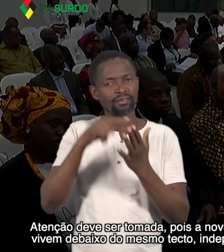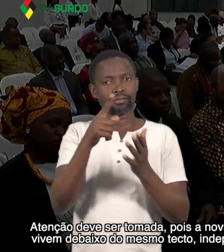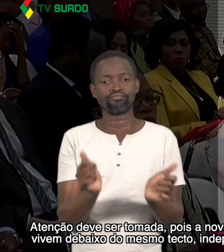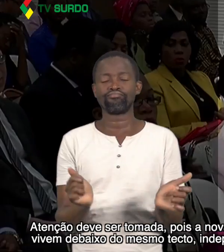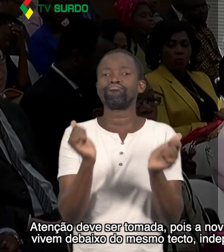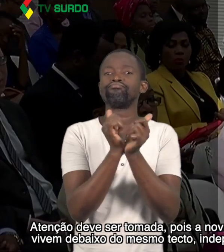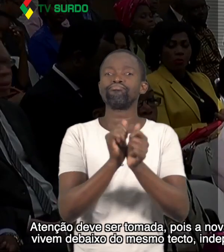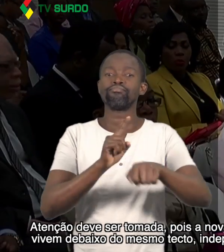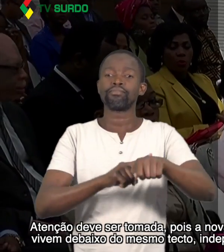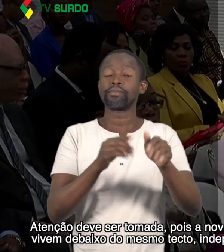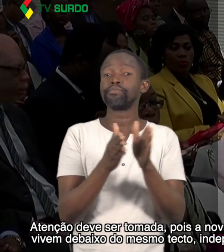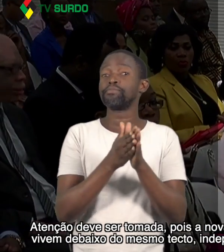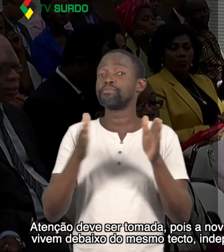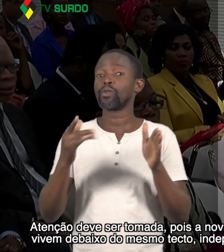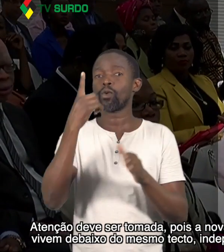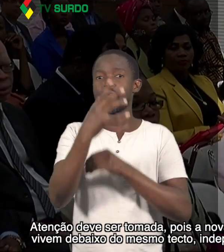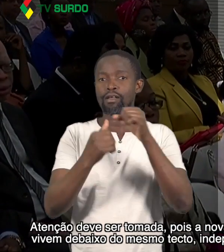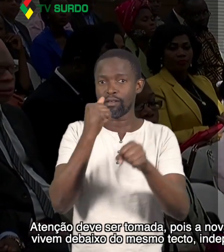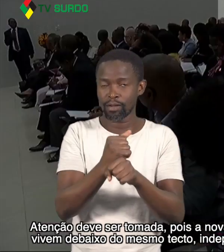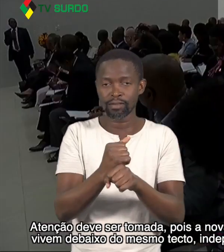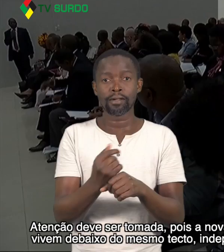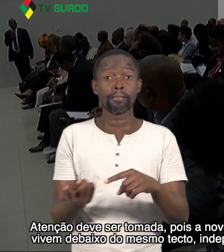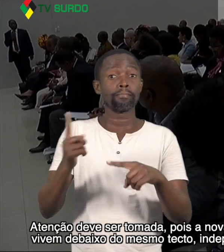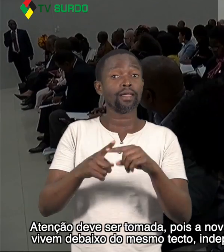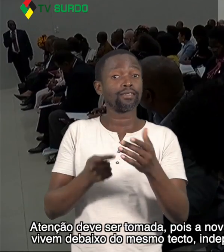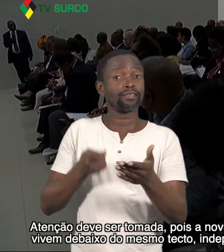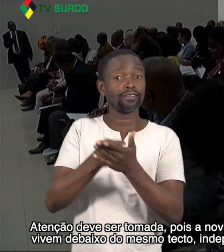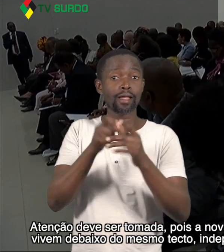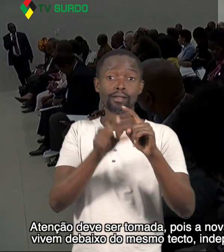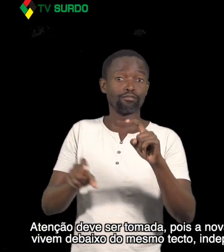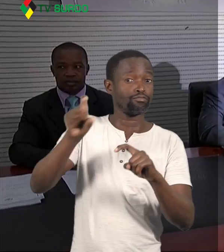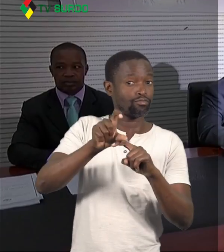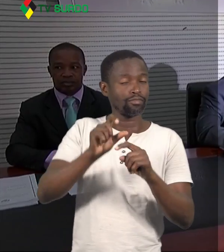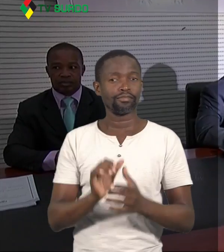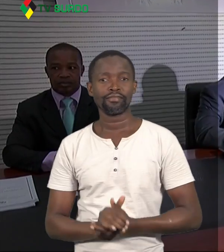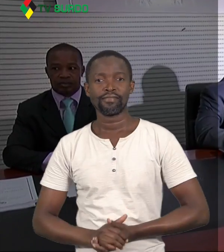debaixo do mesmo teto, independentemente de serem ou não casados.